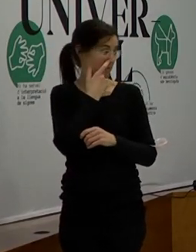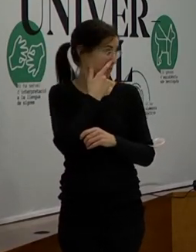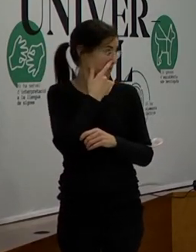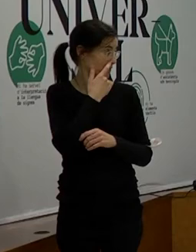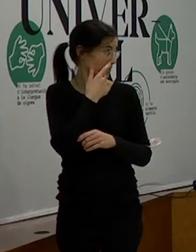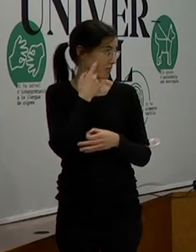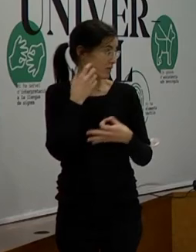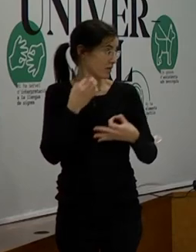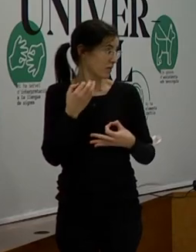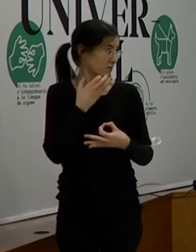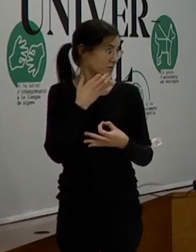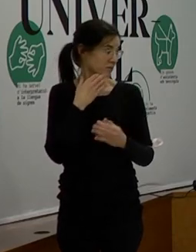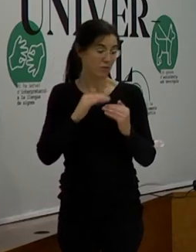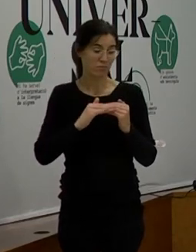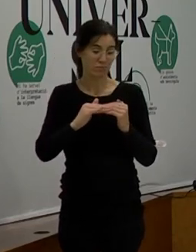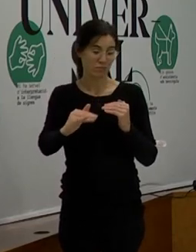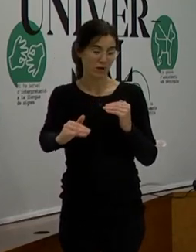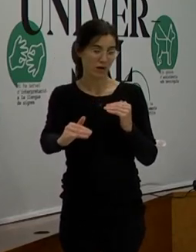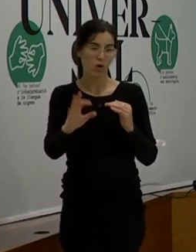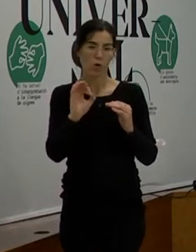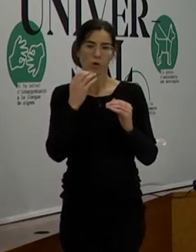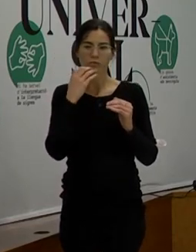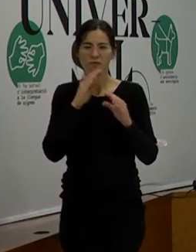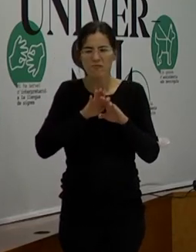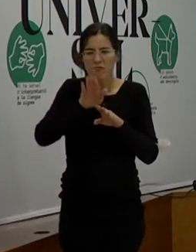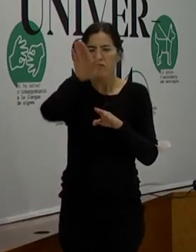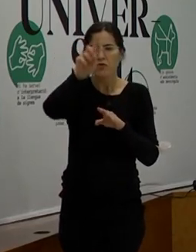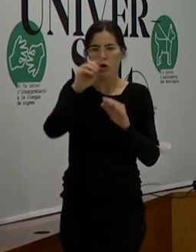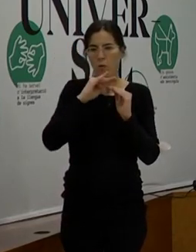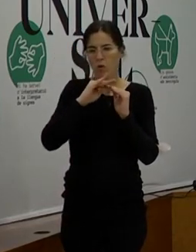no seria rampa, seria un plano inclinado suave. Vale.